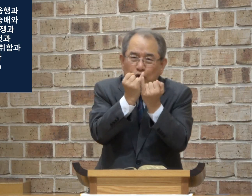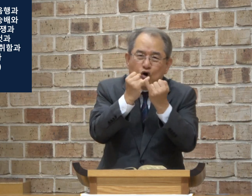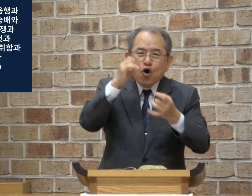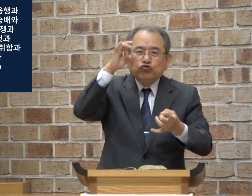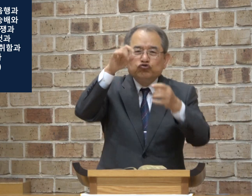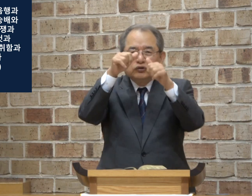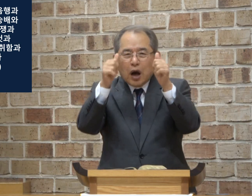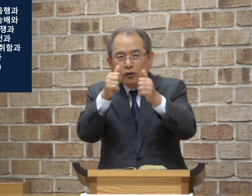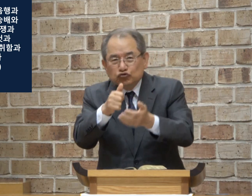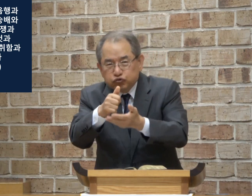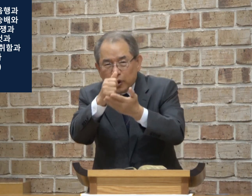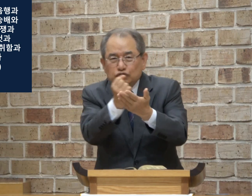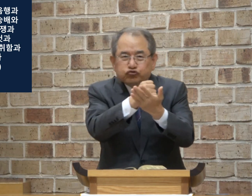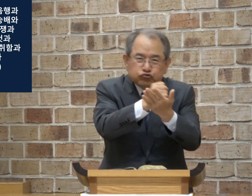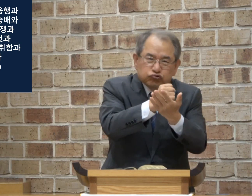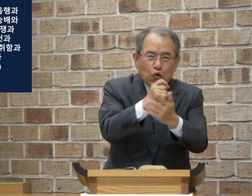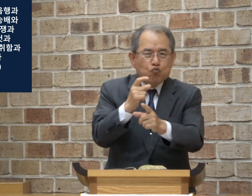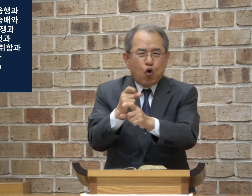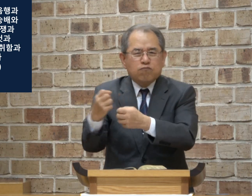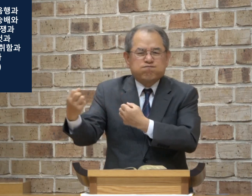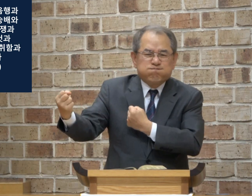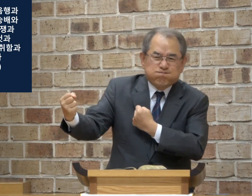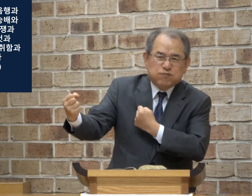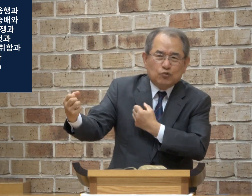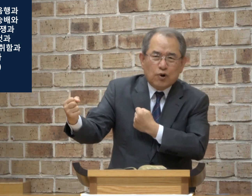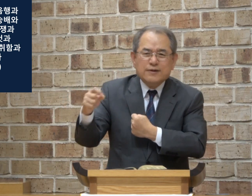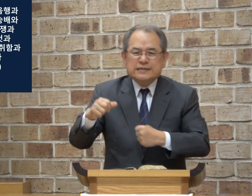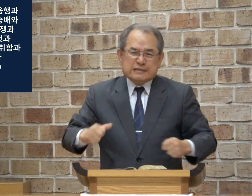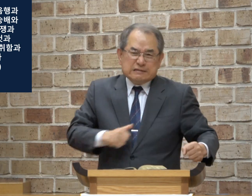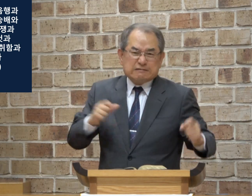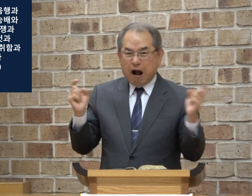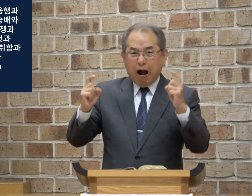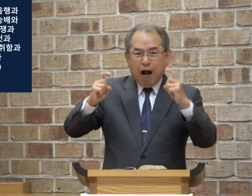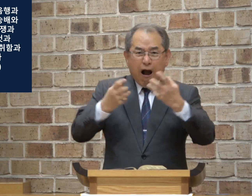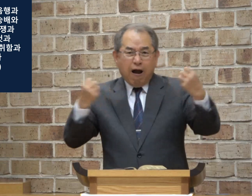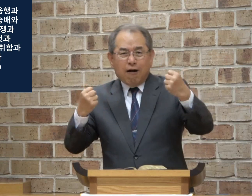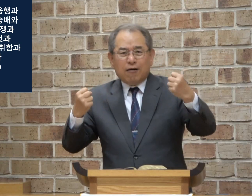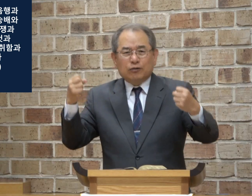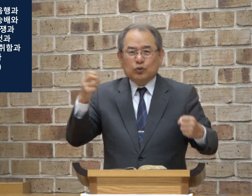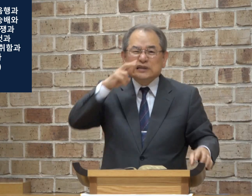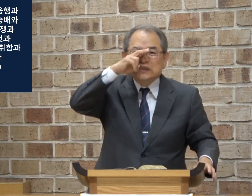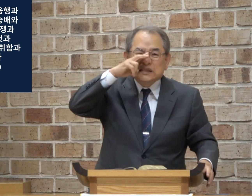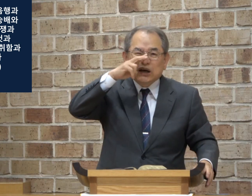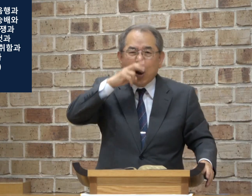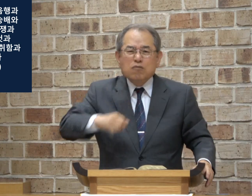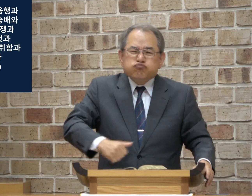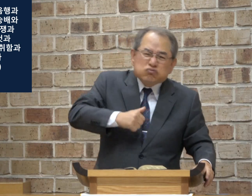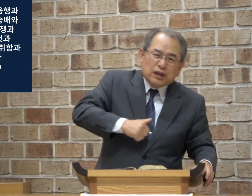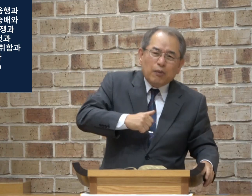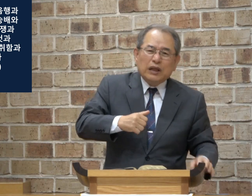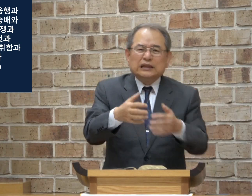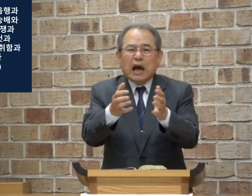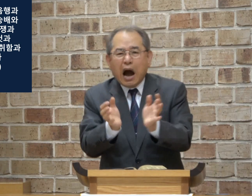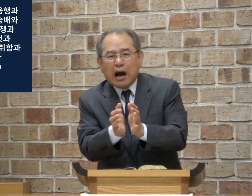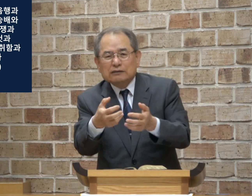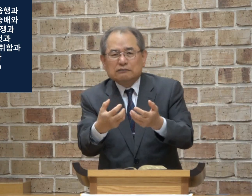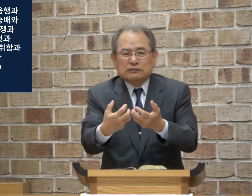호색과 우상숭배와 주술과 원수 맺는 것과 분쟁과 시기와